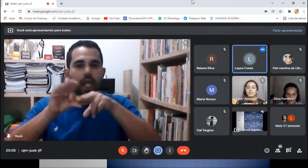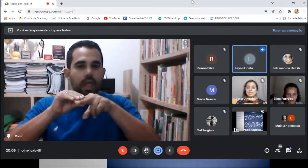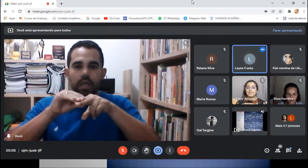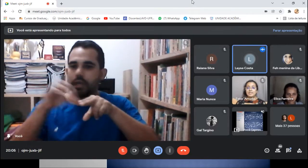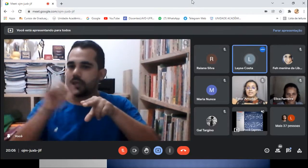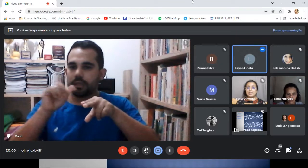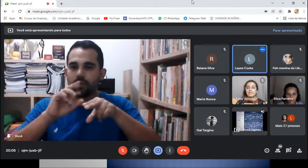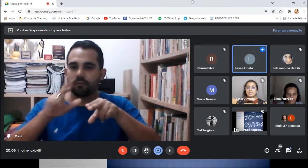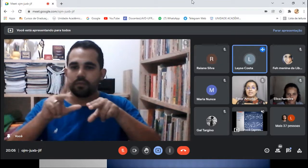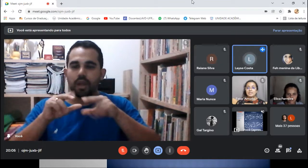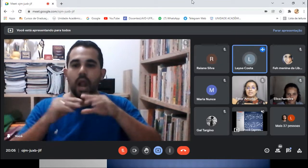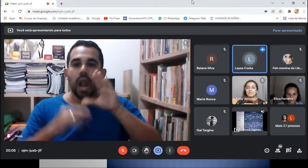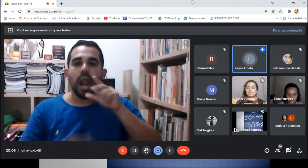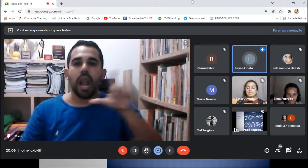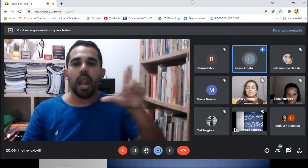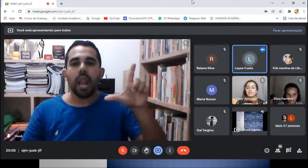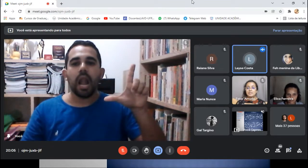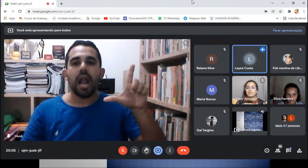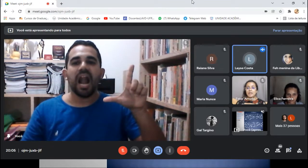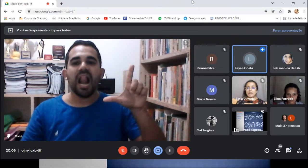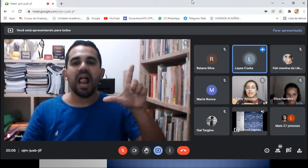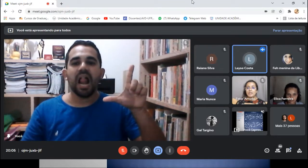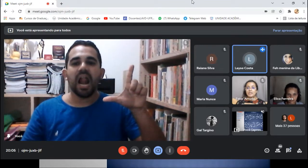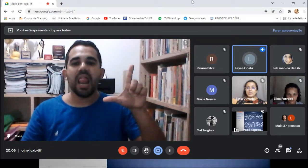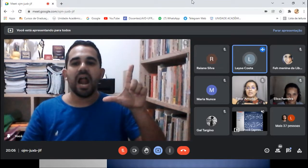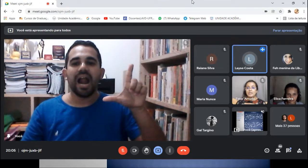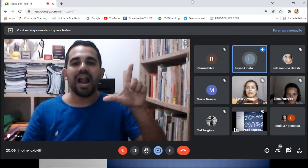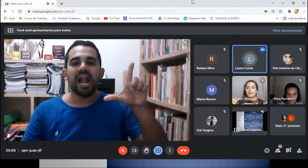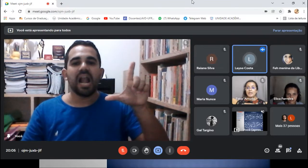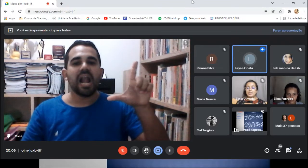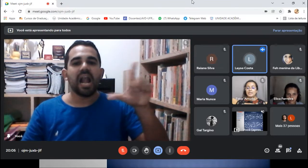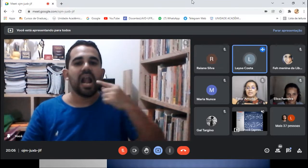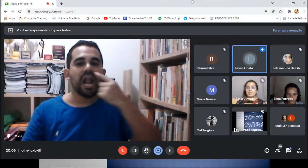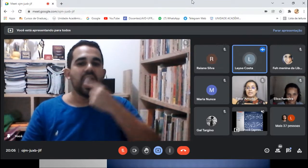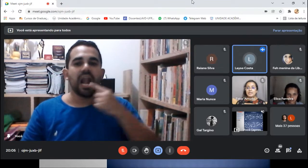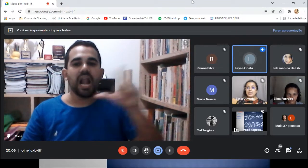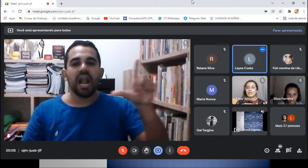tem, a língua, ela vai até o céu da boca, L.